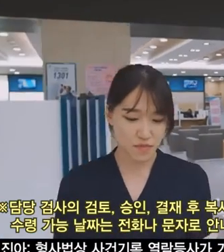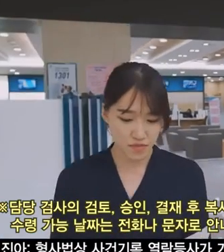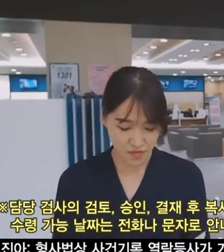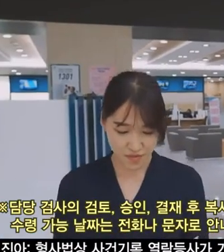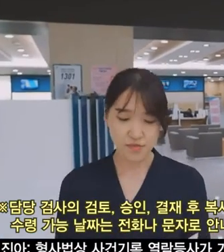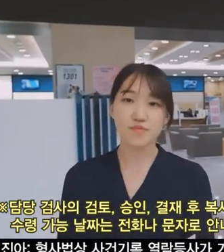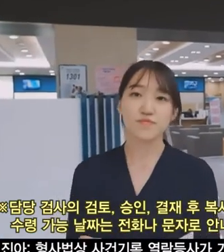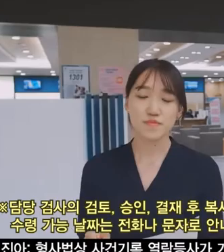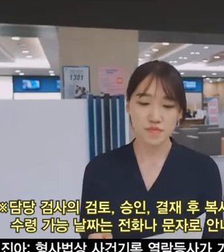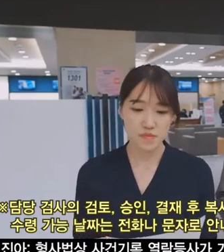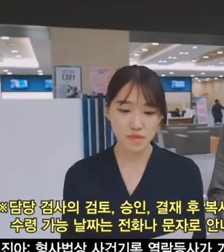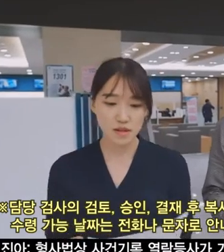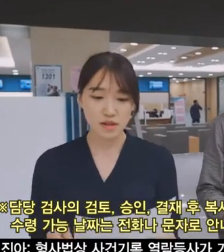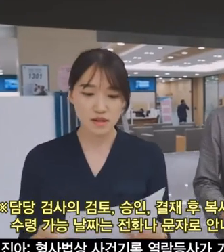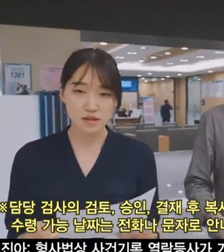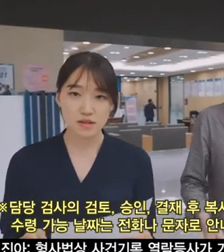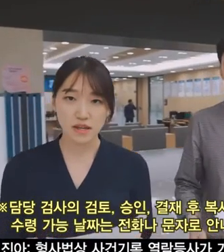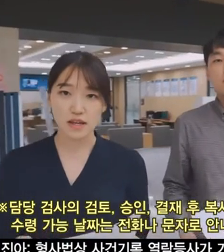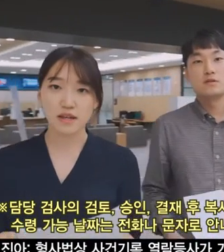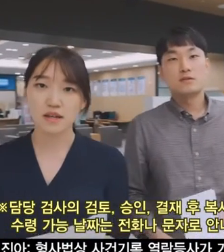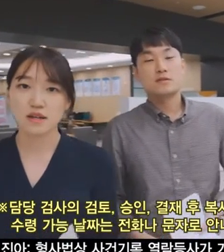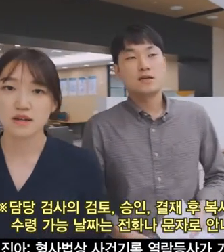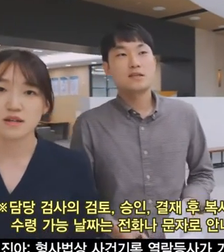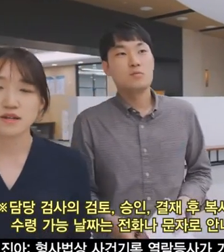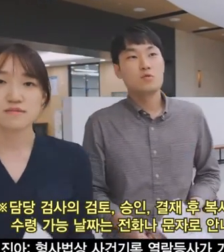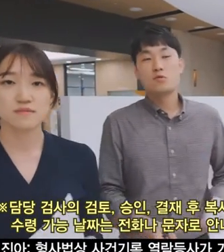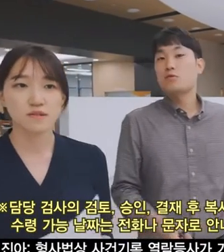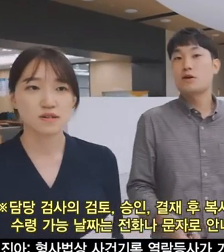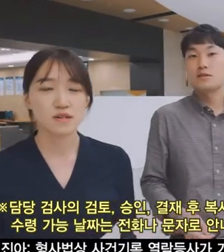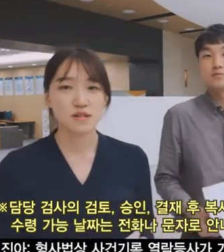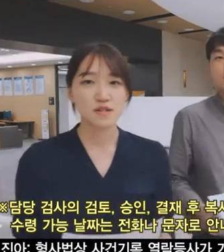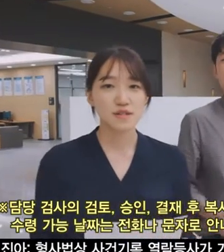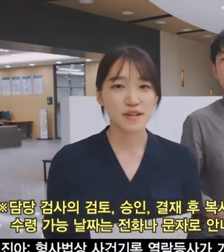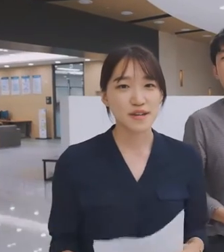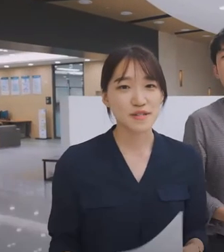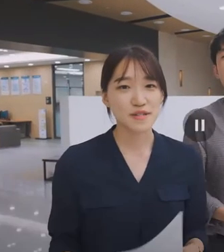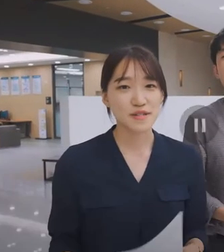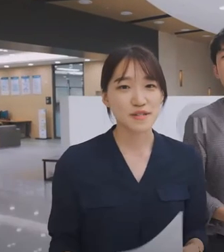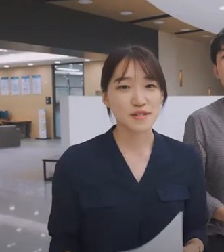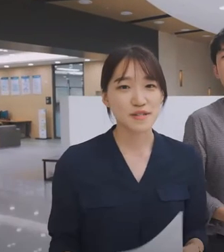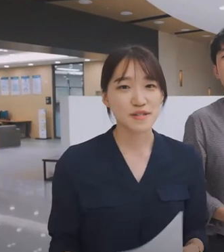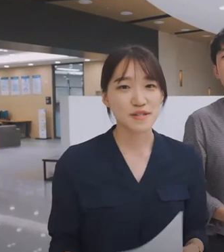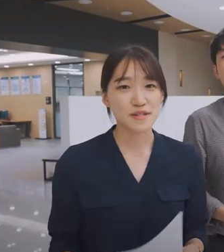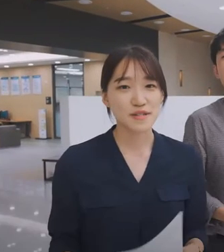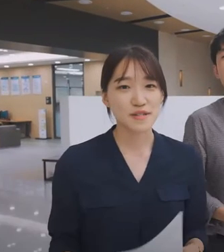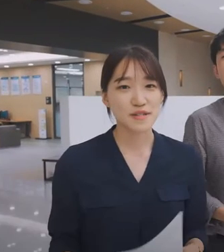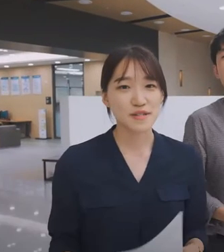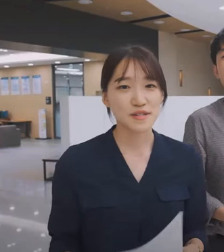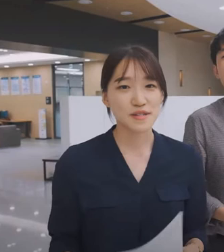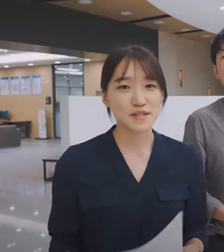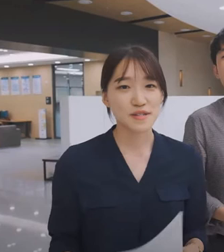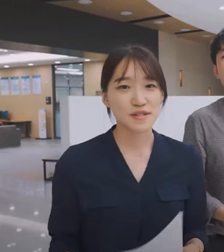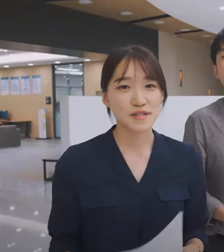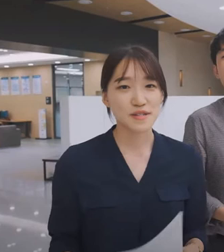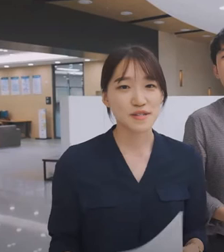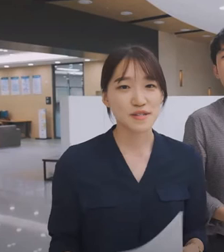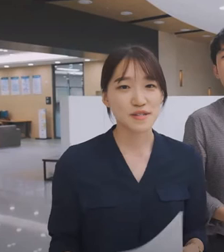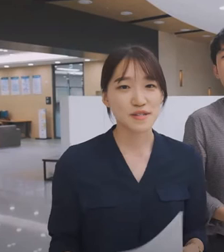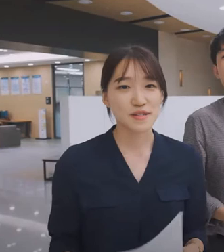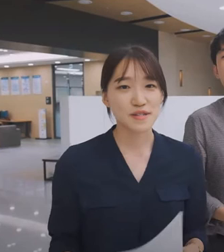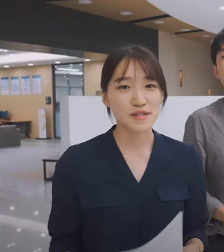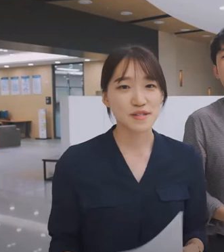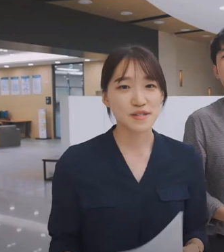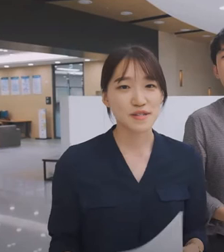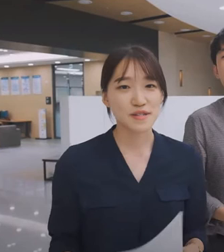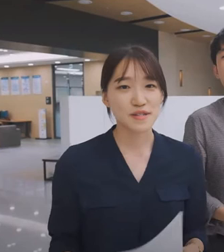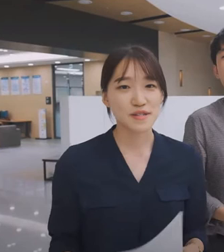그렇죠. 저희도 이제 나중에 완료 문자가 오면은 다시 한번 오도록 하겠습니다. 네. 그러니까